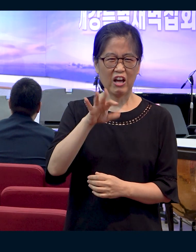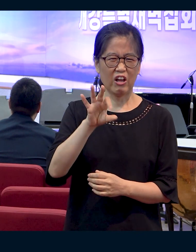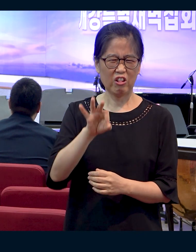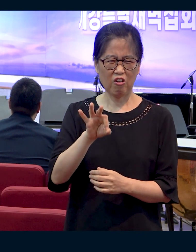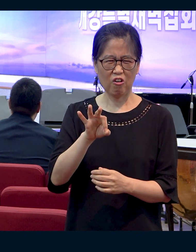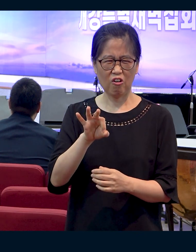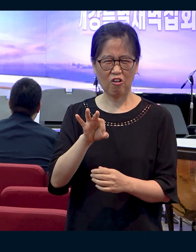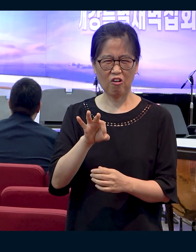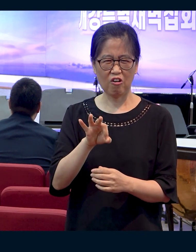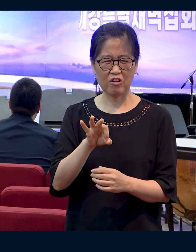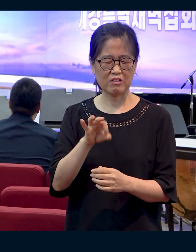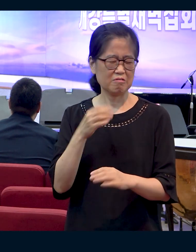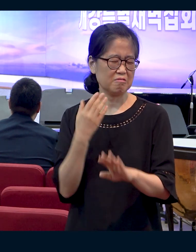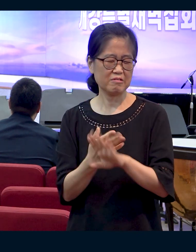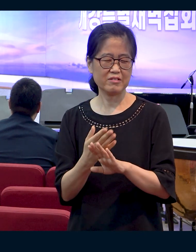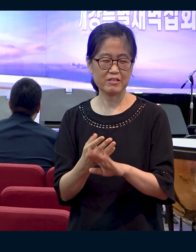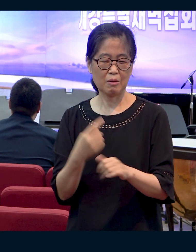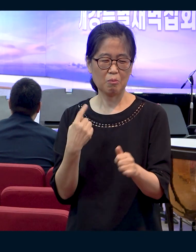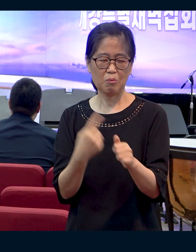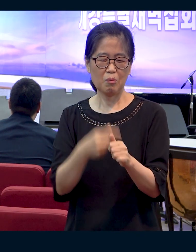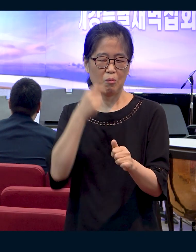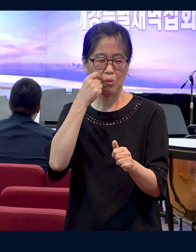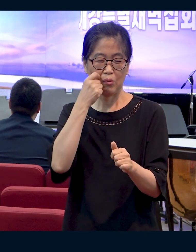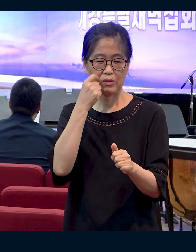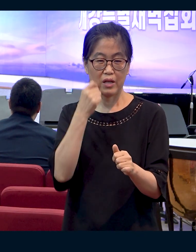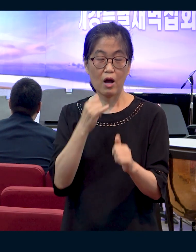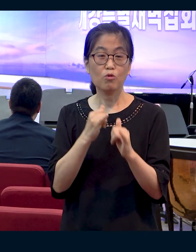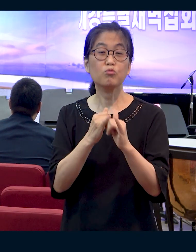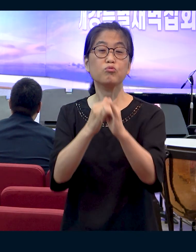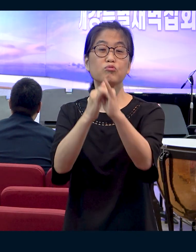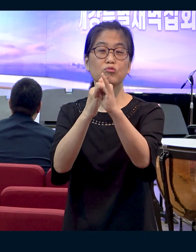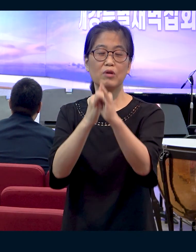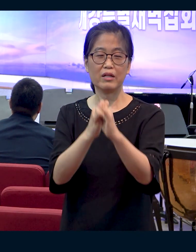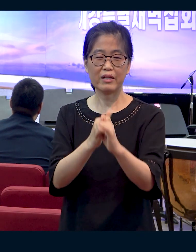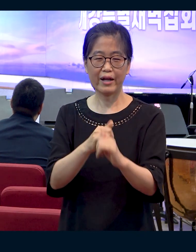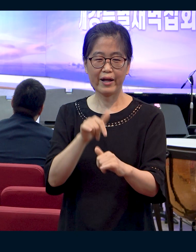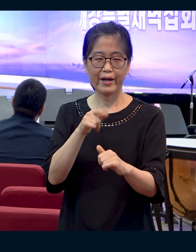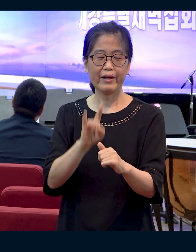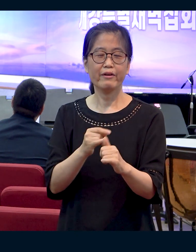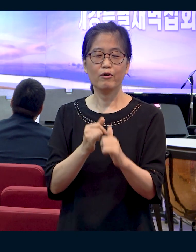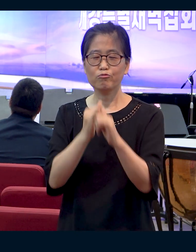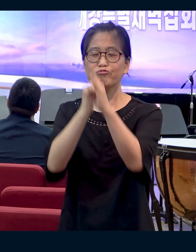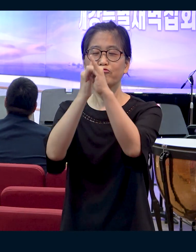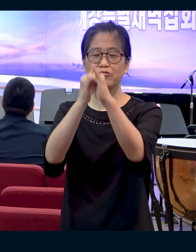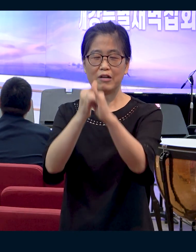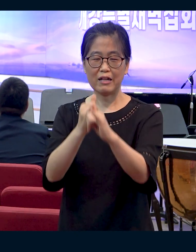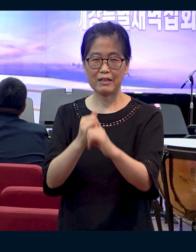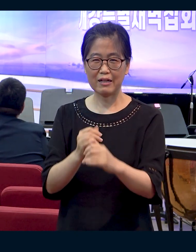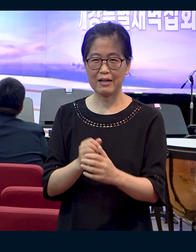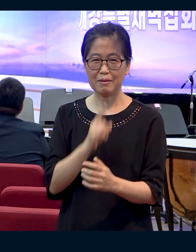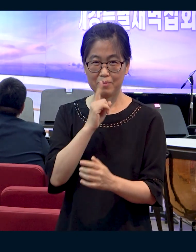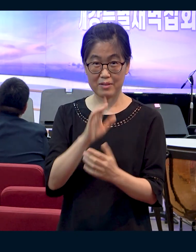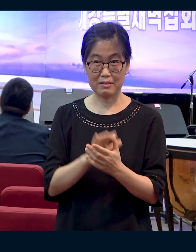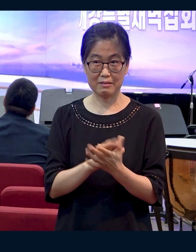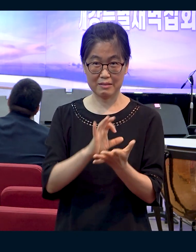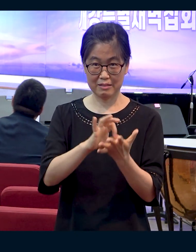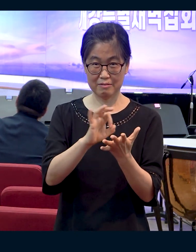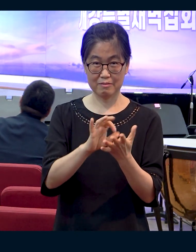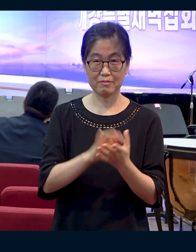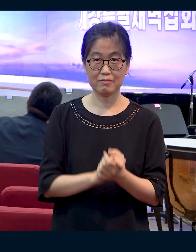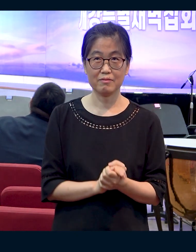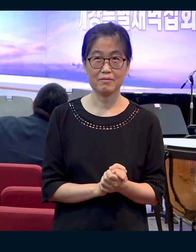개성이 뛰어나서 차마 욕 못하고 하는 얘기예요. 욕하고 싶은데 욕할 수는 없고 그냥 워낙 개성이 뛰어나다 보니까.